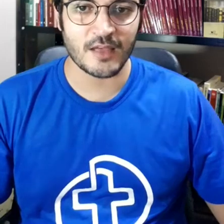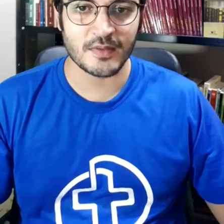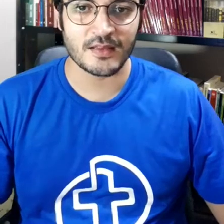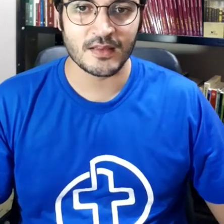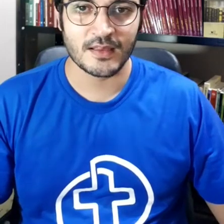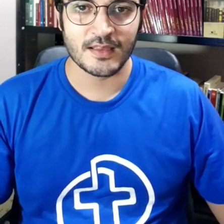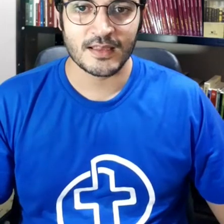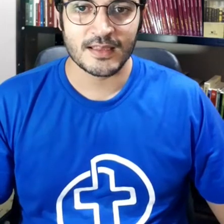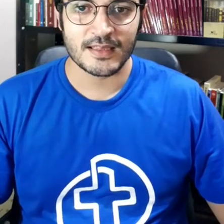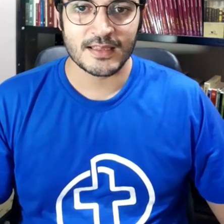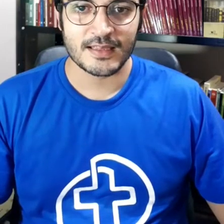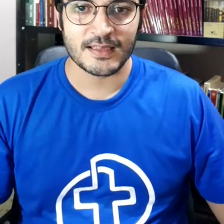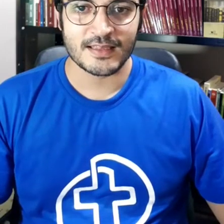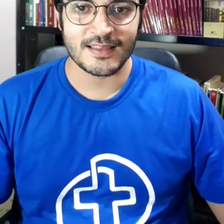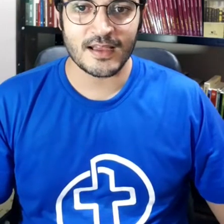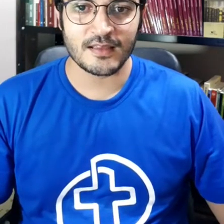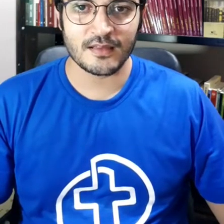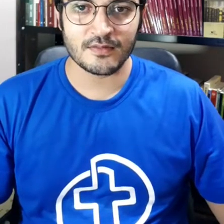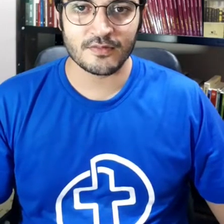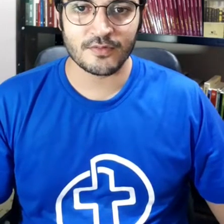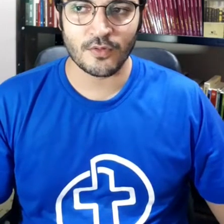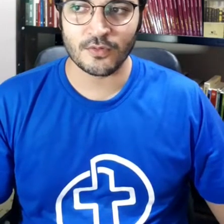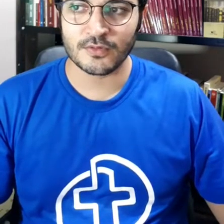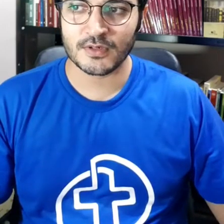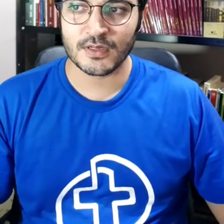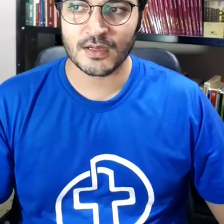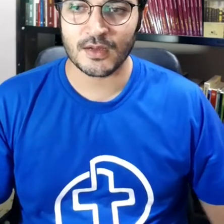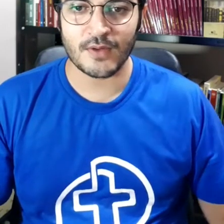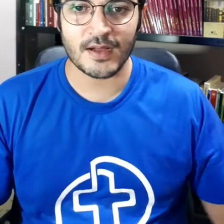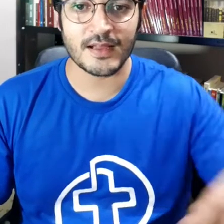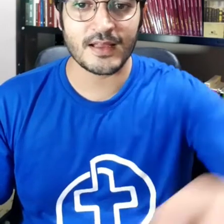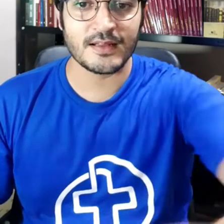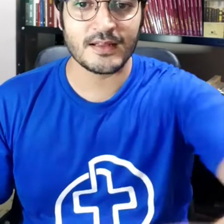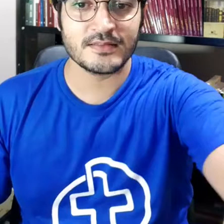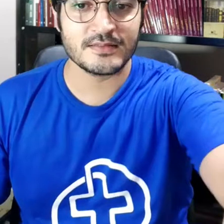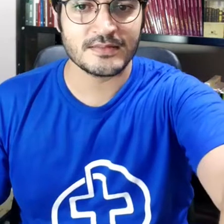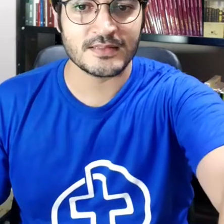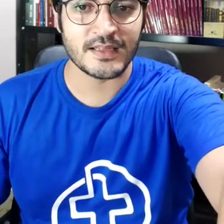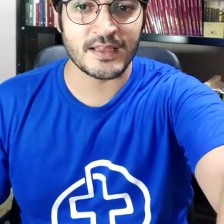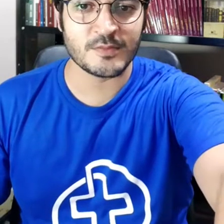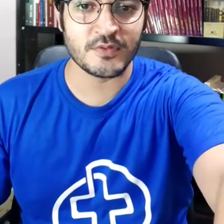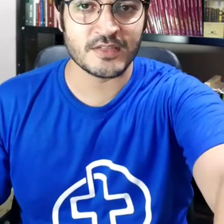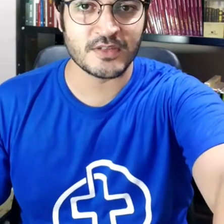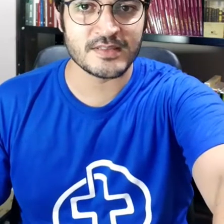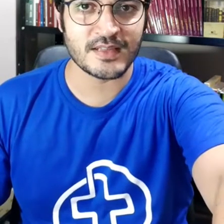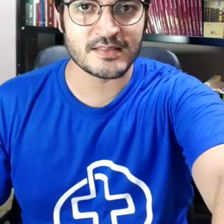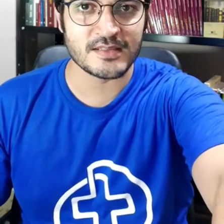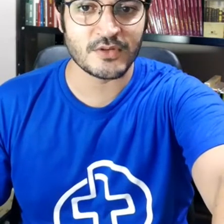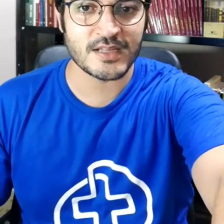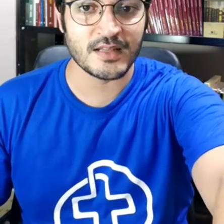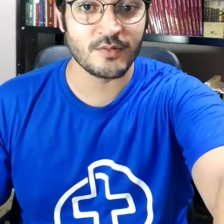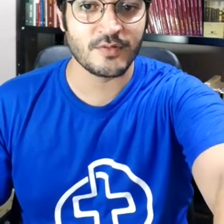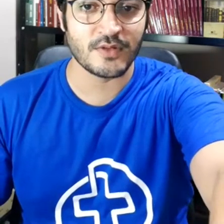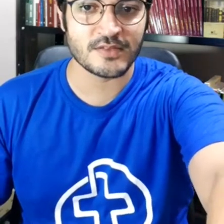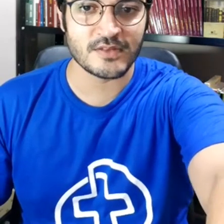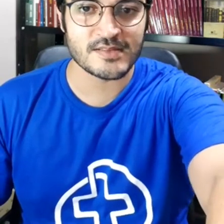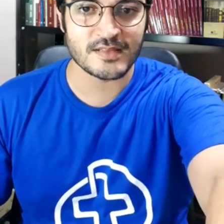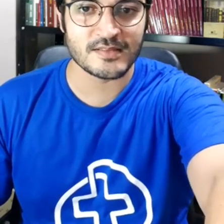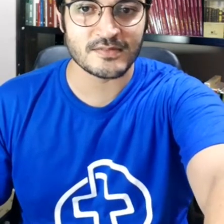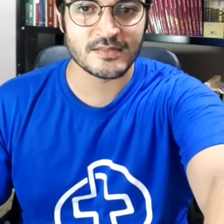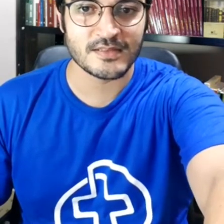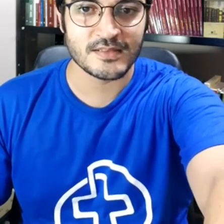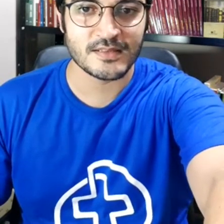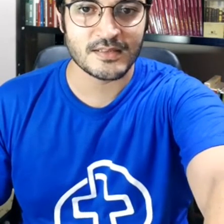intérprete. E aí vou aguardar ela responder a solicitação. Eu acho que ela não viu lá a